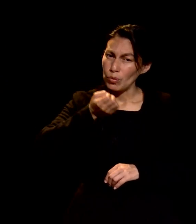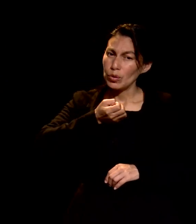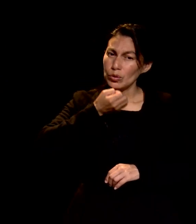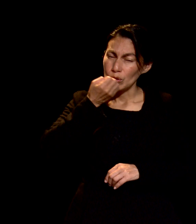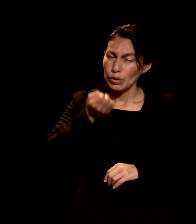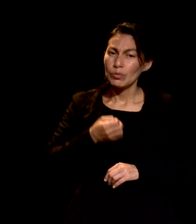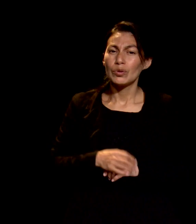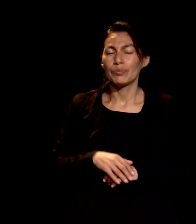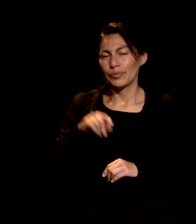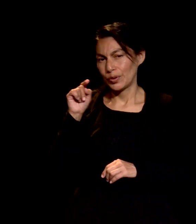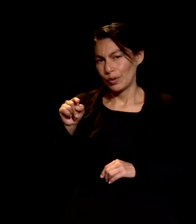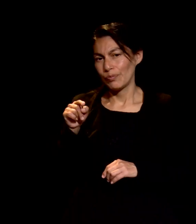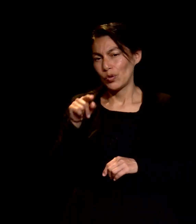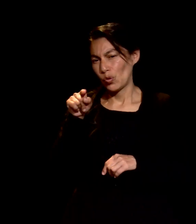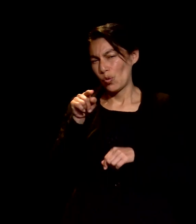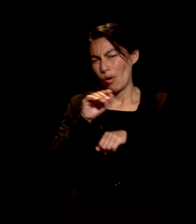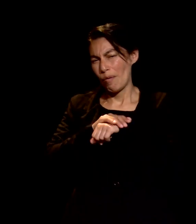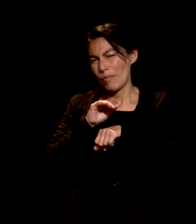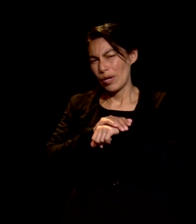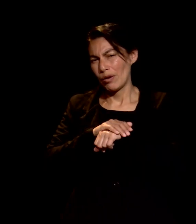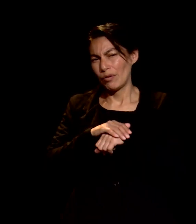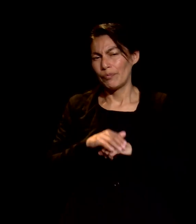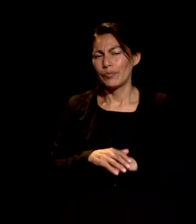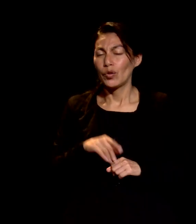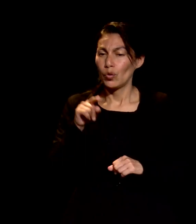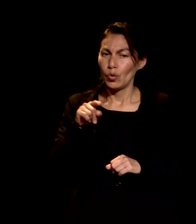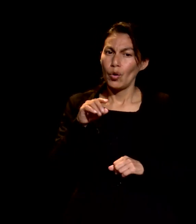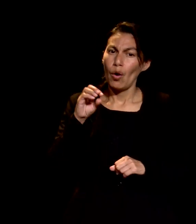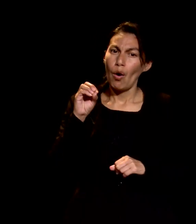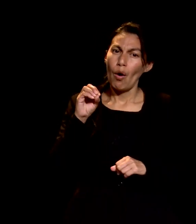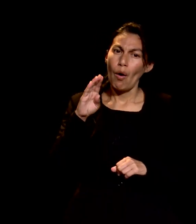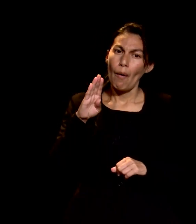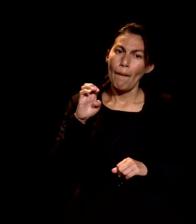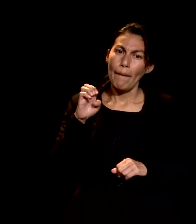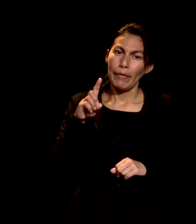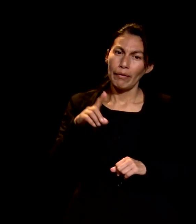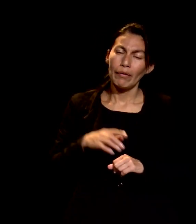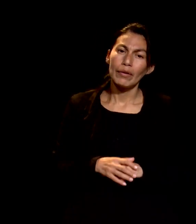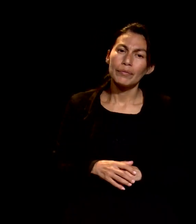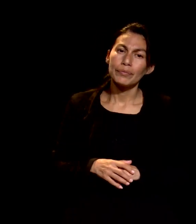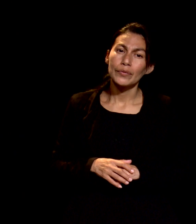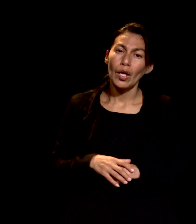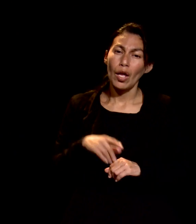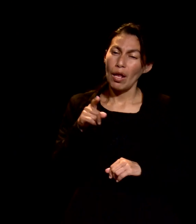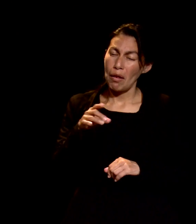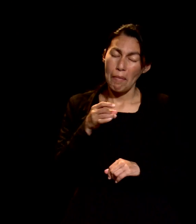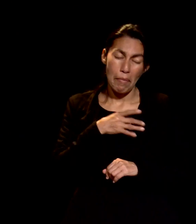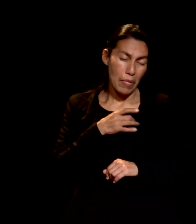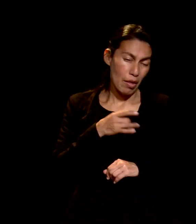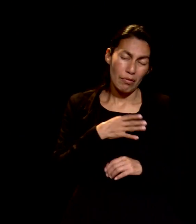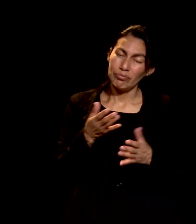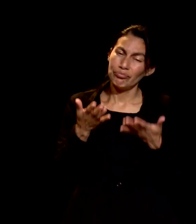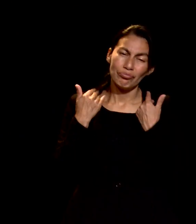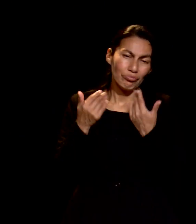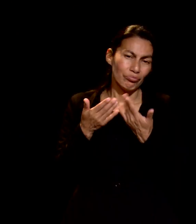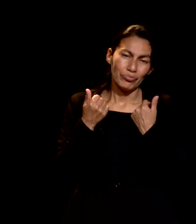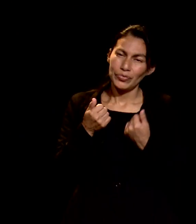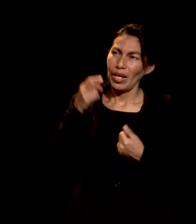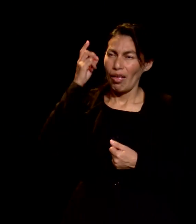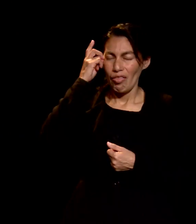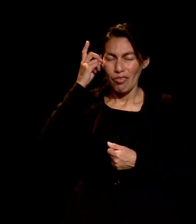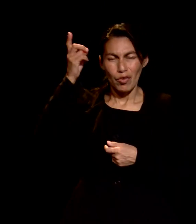Orando por Sebastián Ábalos Especialmente para que No tenga miedo